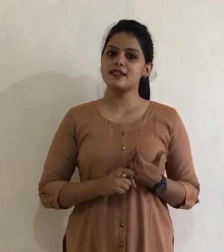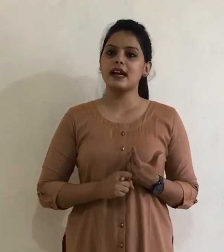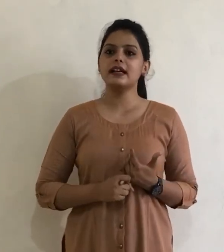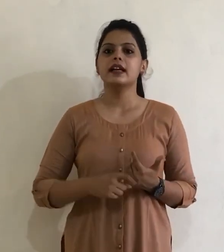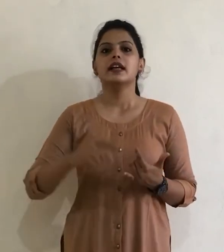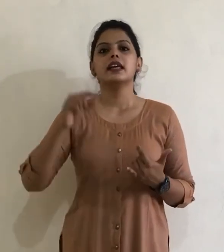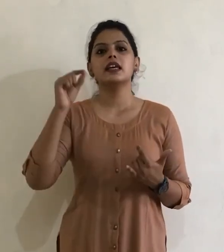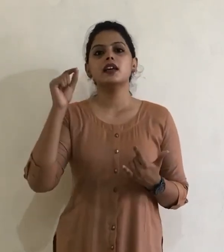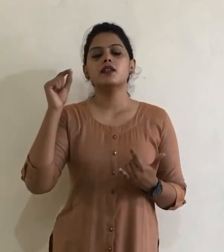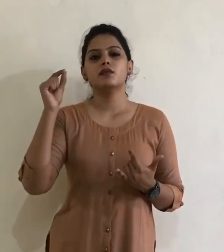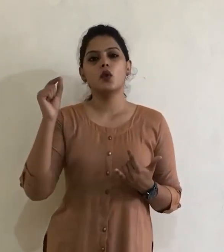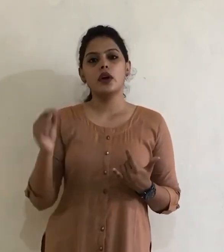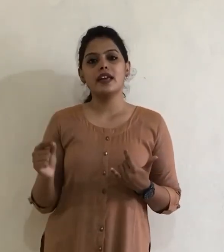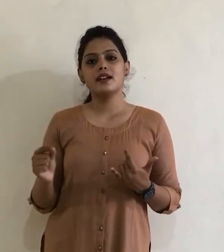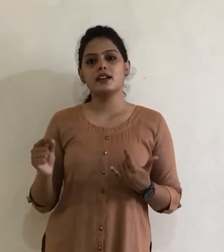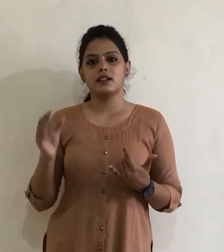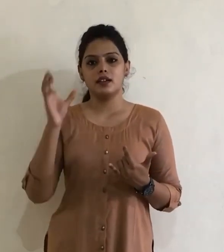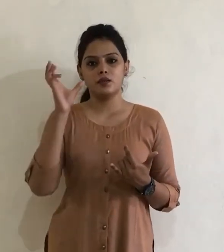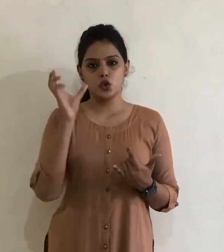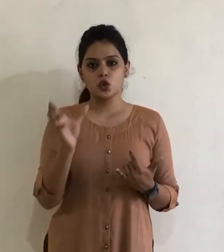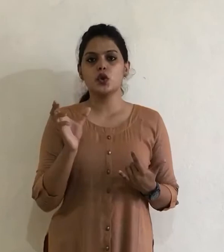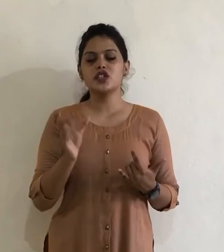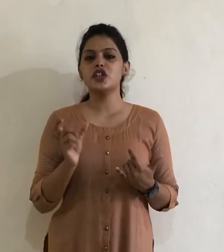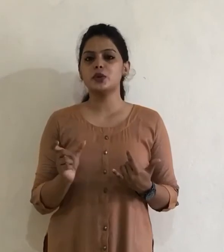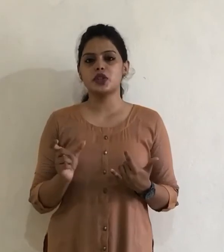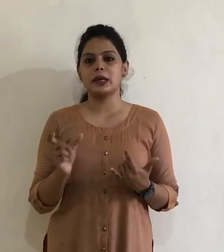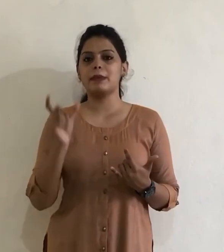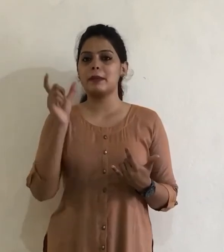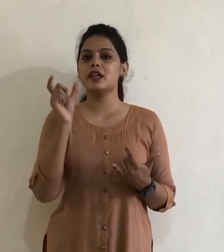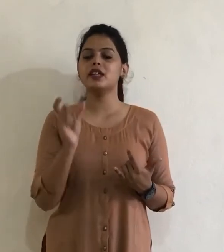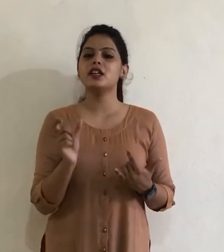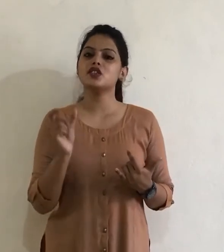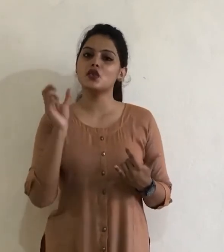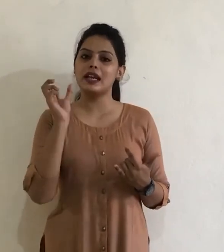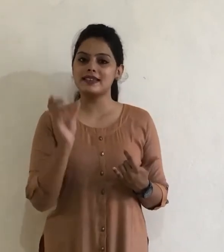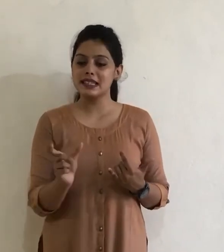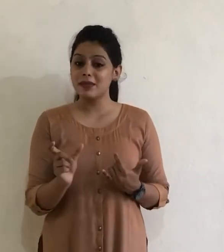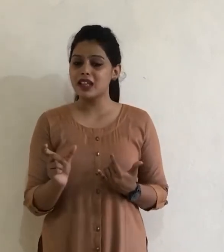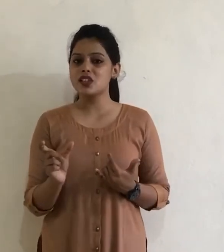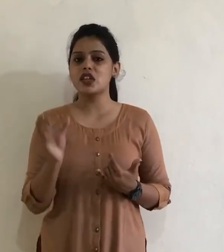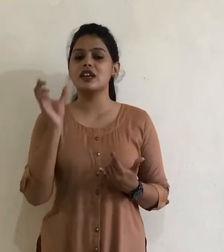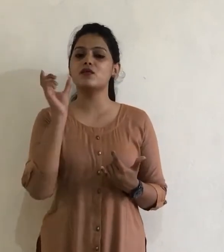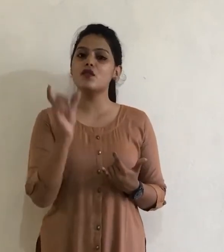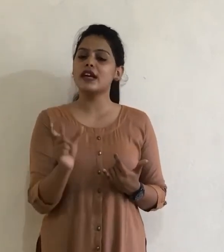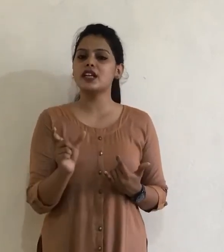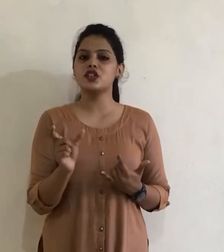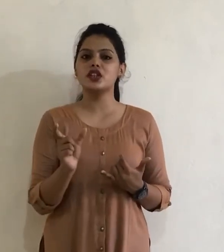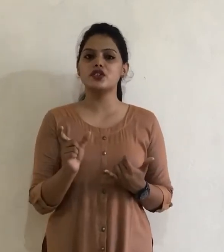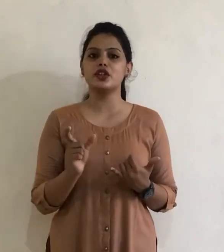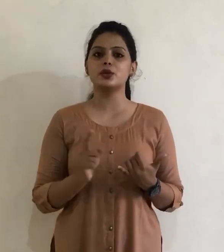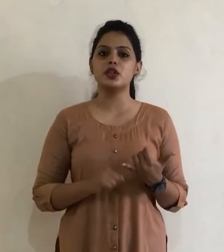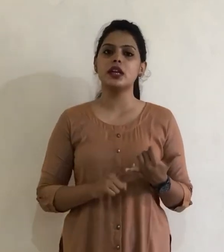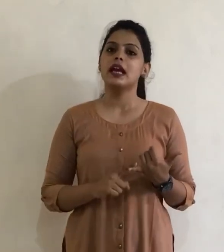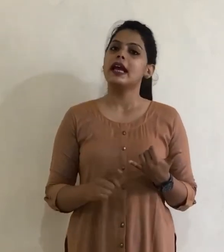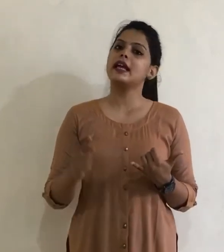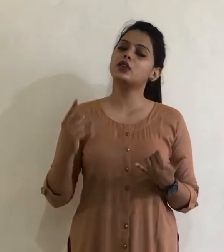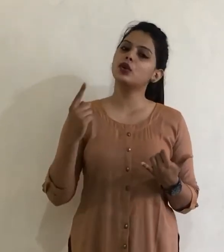that कि वो एक जो institution है, primary dealer जिसको license मिलना चाहिए, वो financial institution एक तो